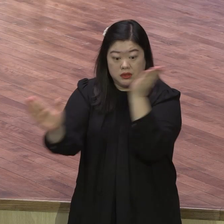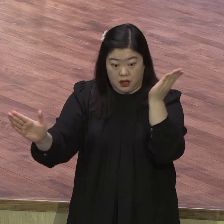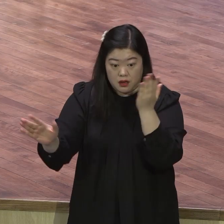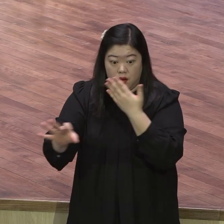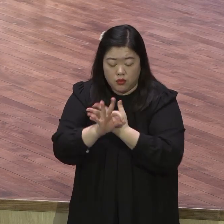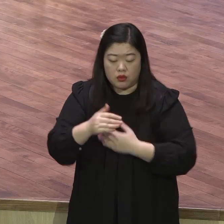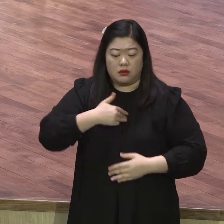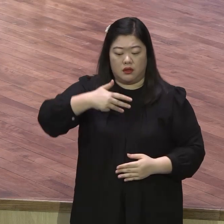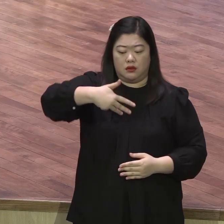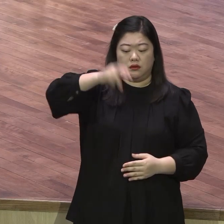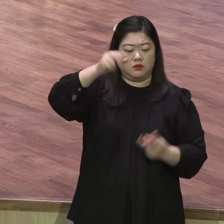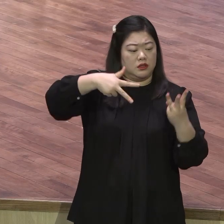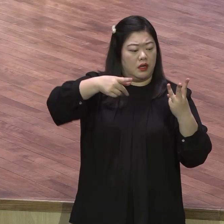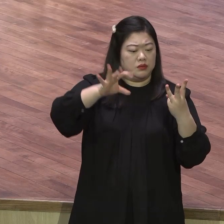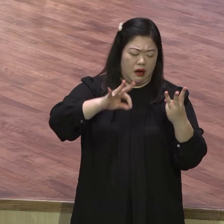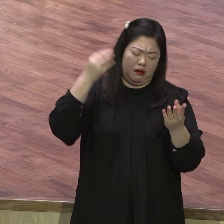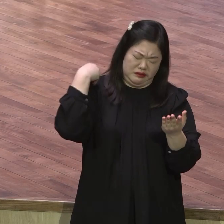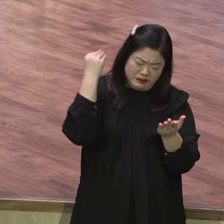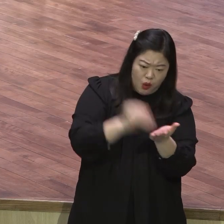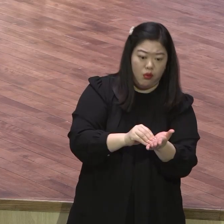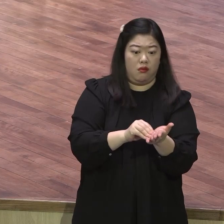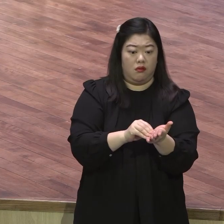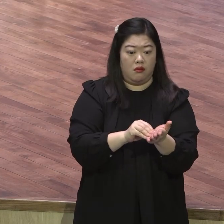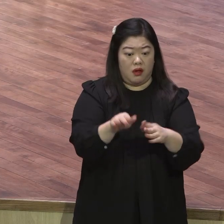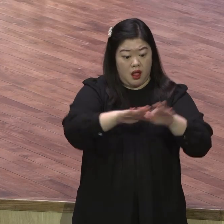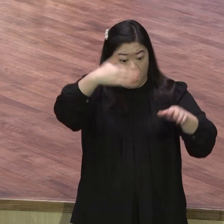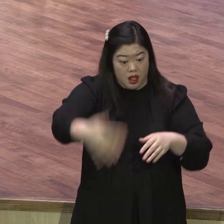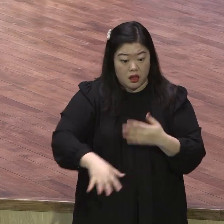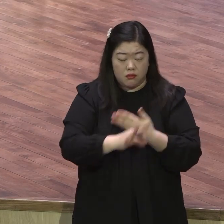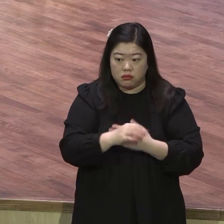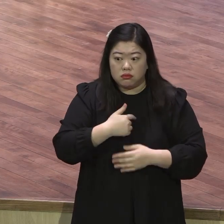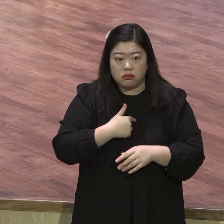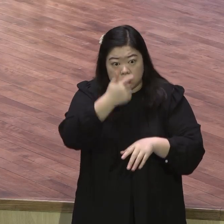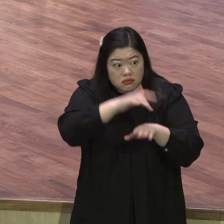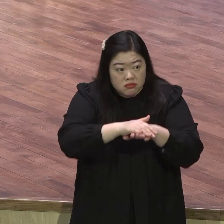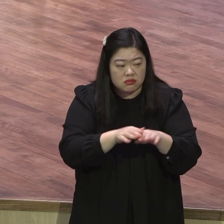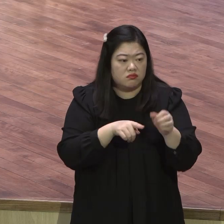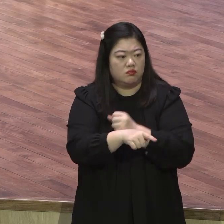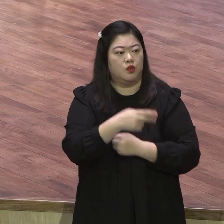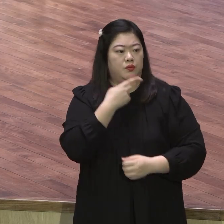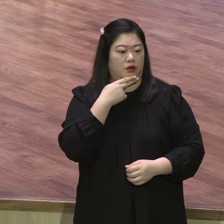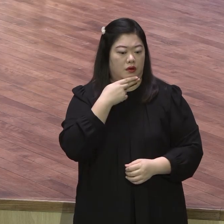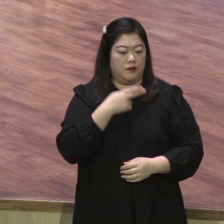이래서는 고생 속에서 헤매고 있을 거니까 사도 바울이